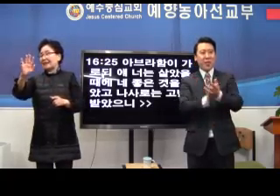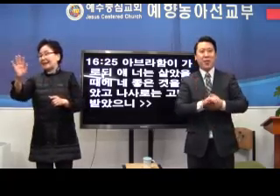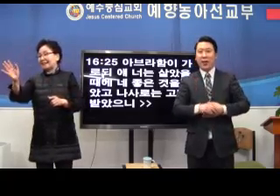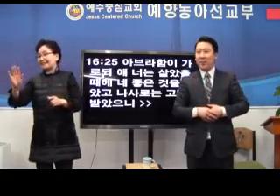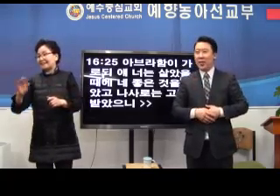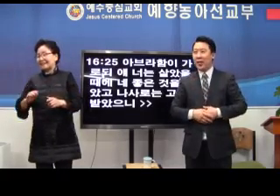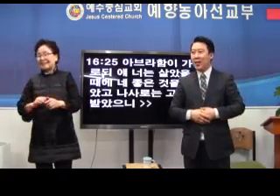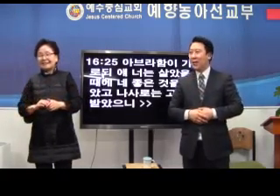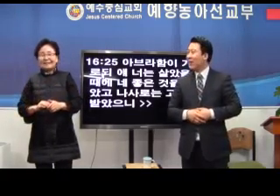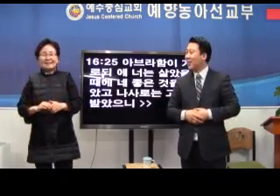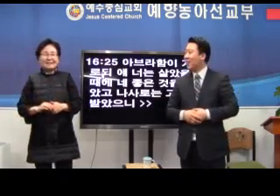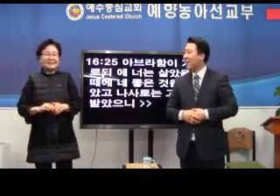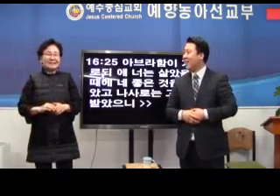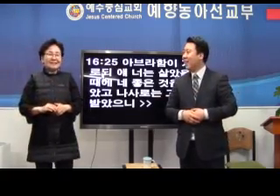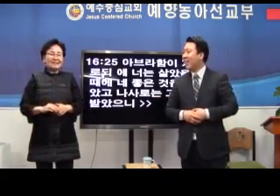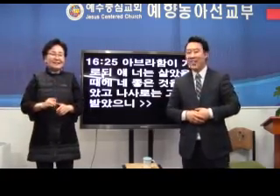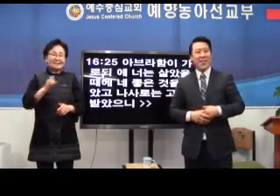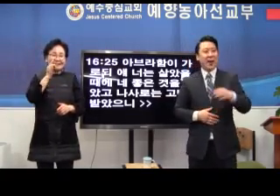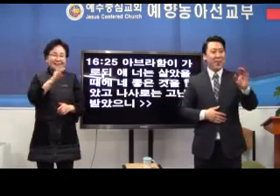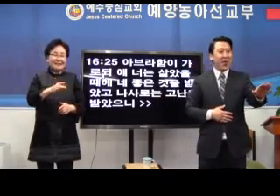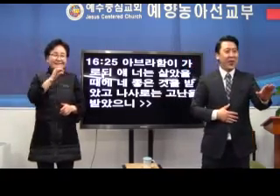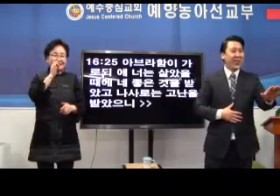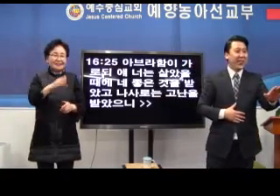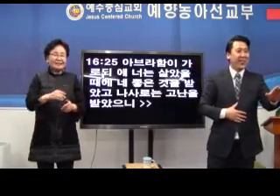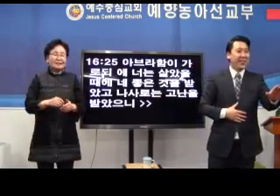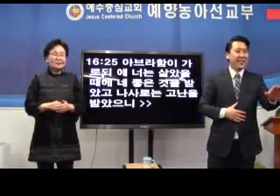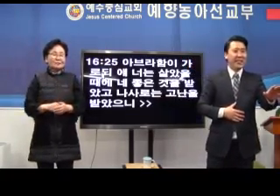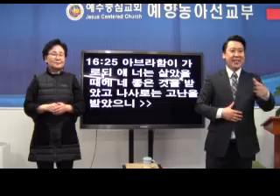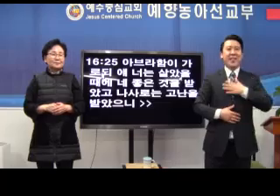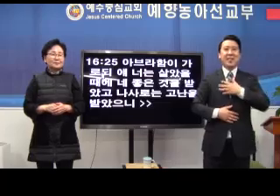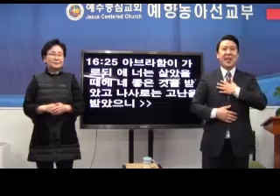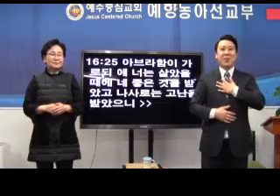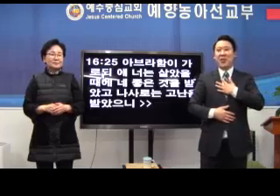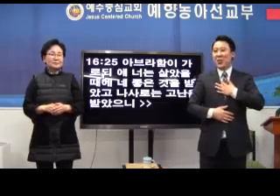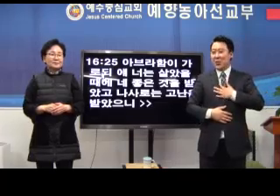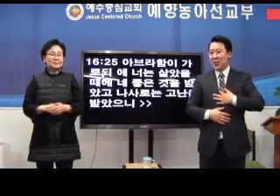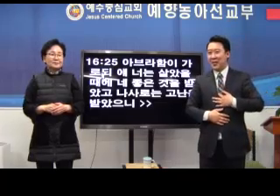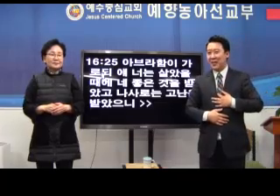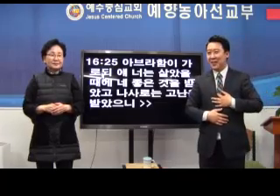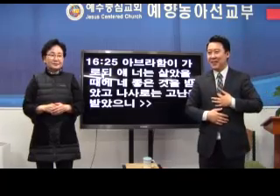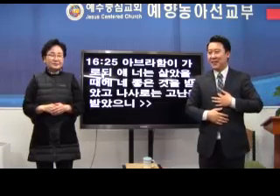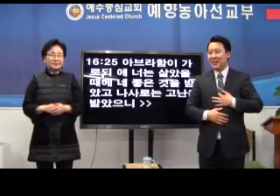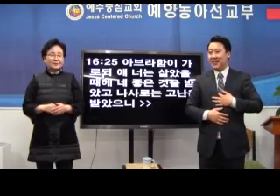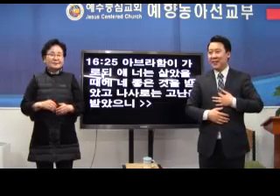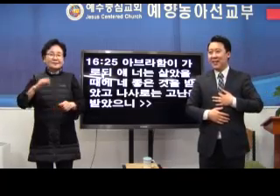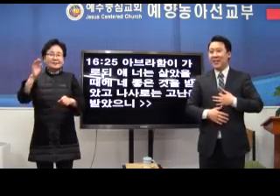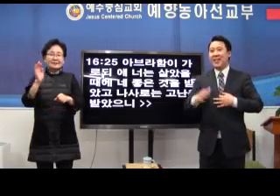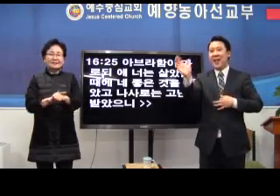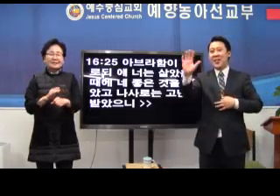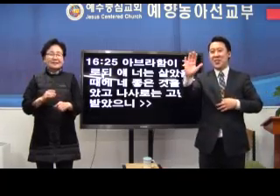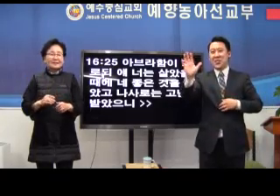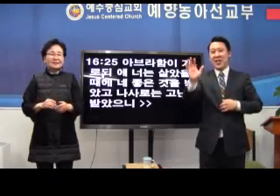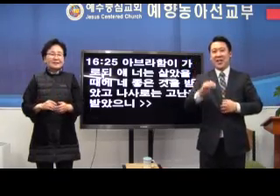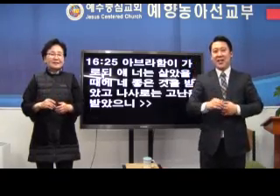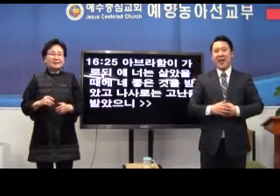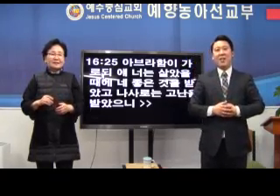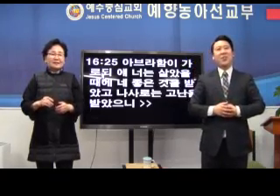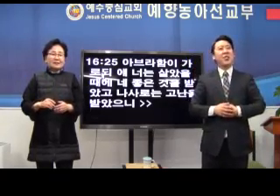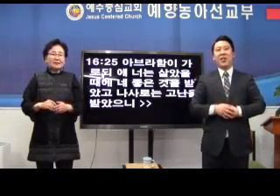살기 바랍니다. 그렇게 말하면 난 얘 잘못된 전도사예요. 그게 아니죠. 그게 하나님은 그걸